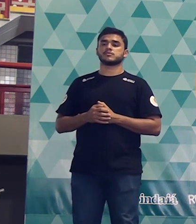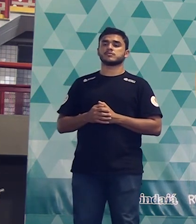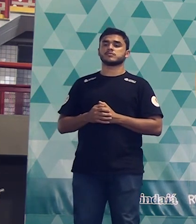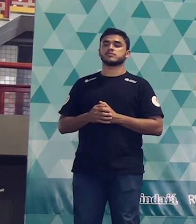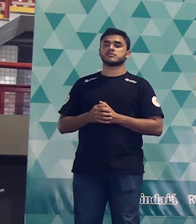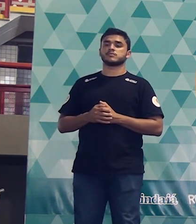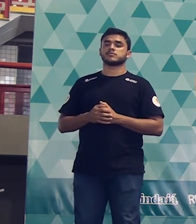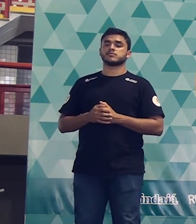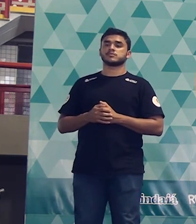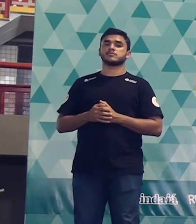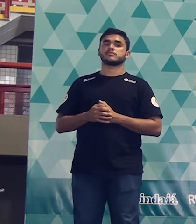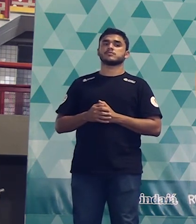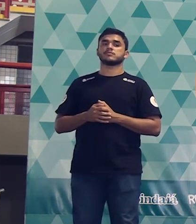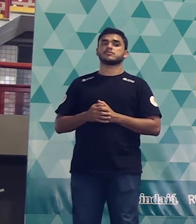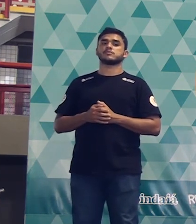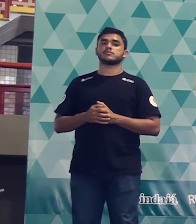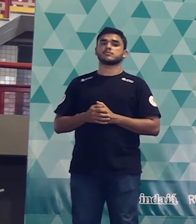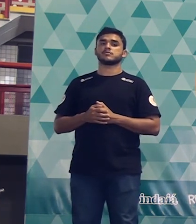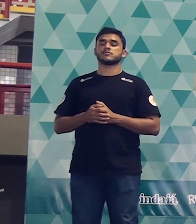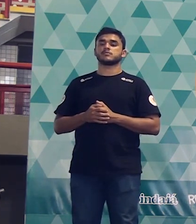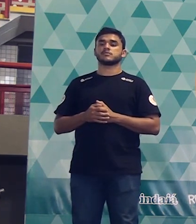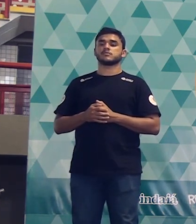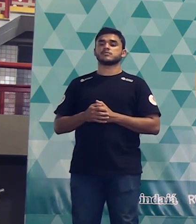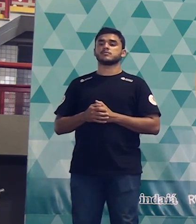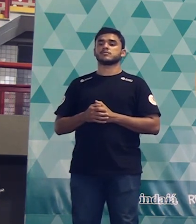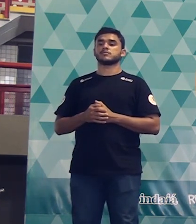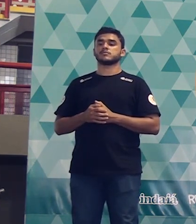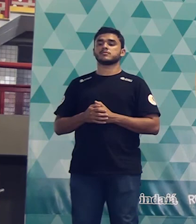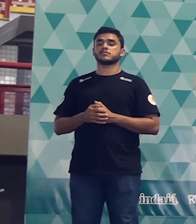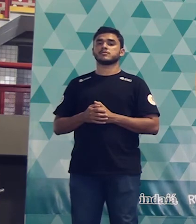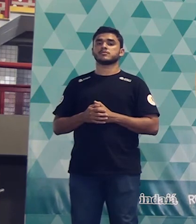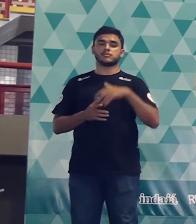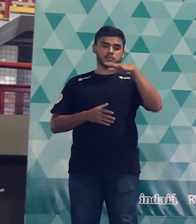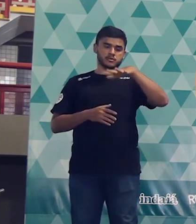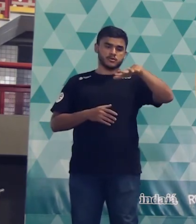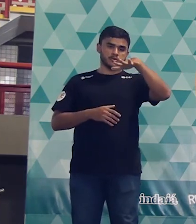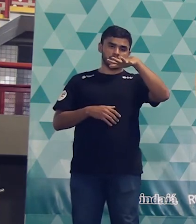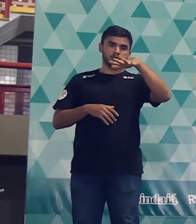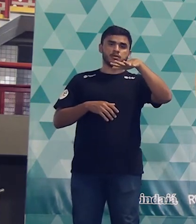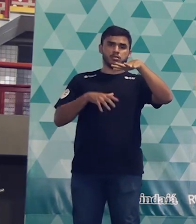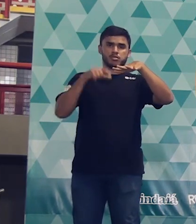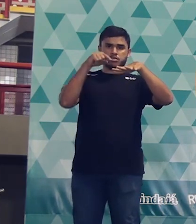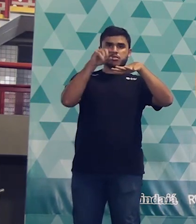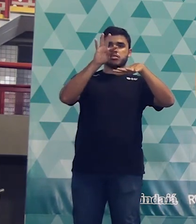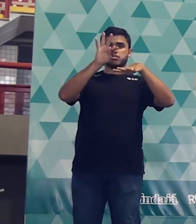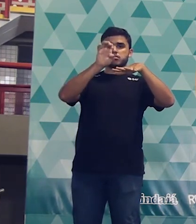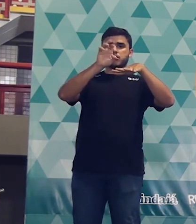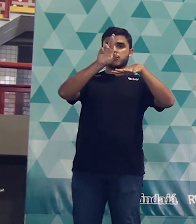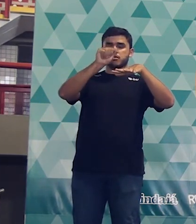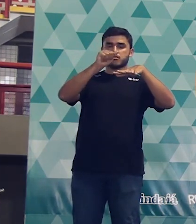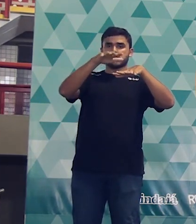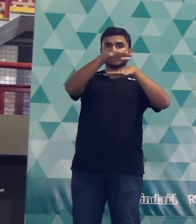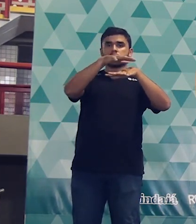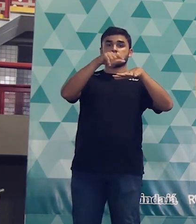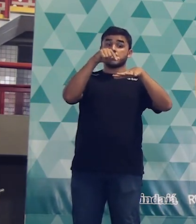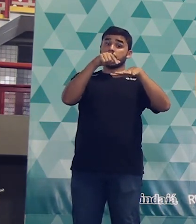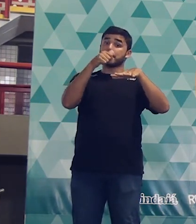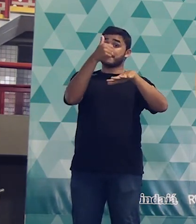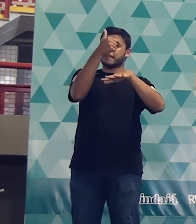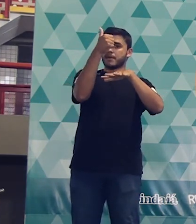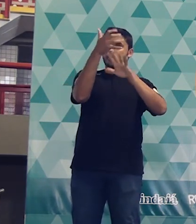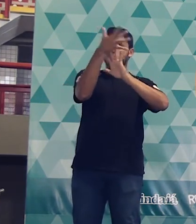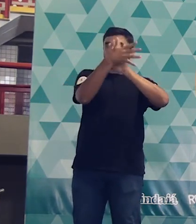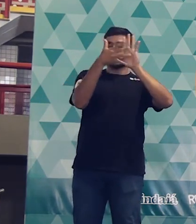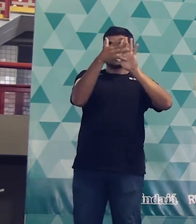Ambos estão falando da Terra, né, do espaço geográfico. O primeiro é dirigido ao presidente dos Estados